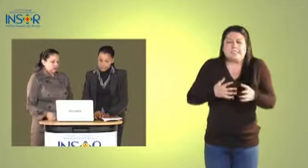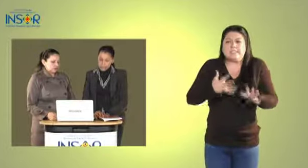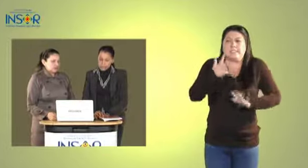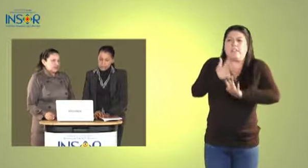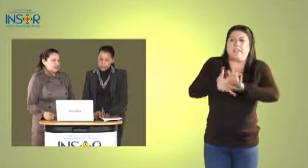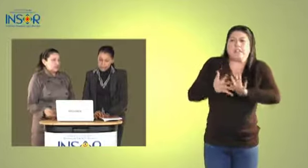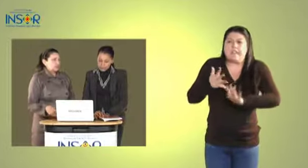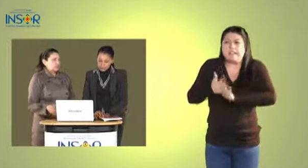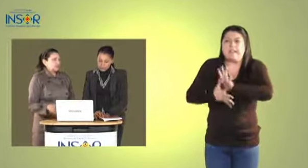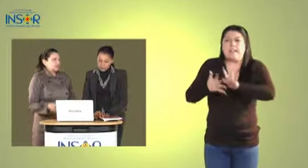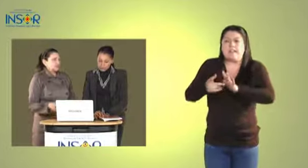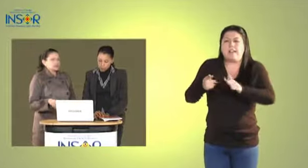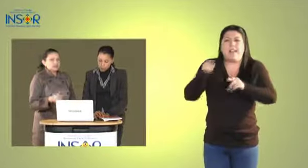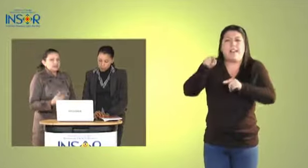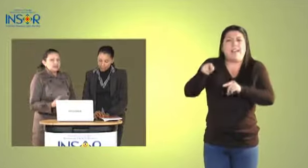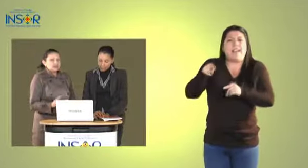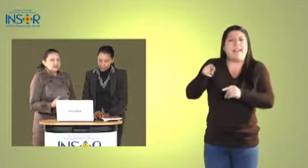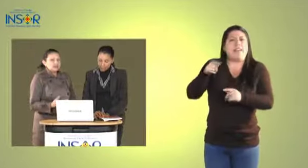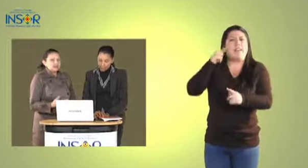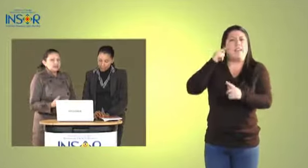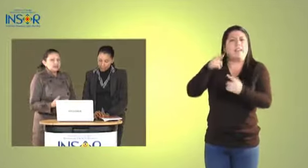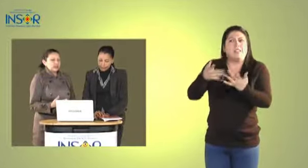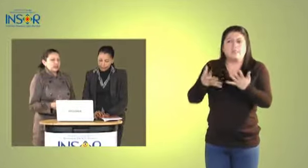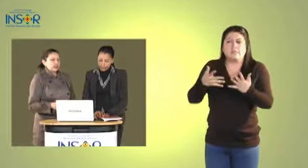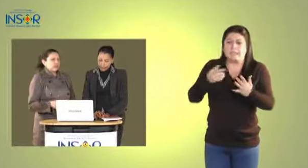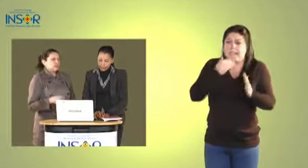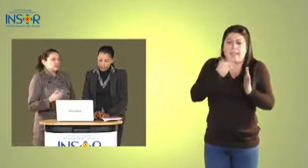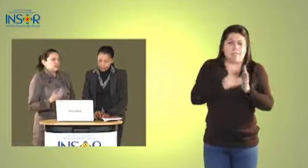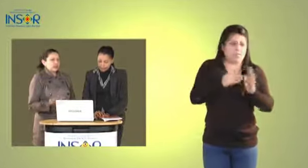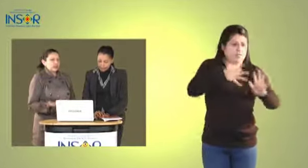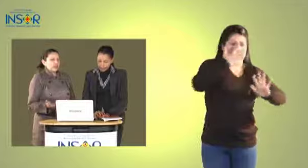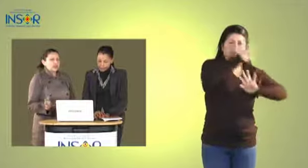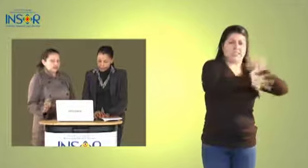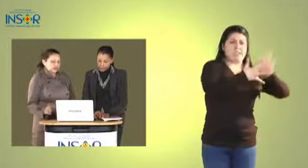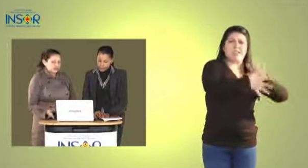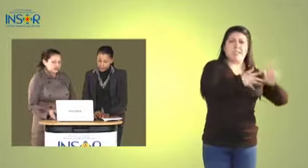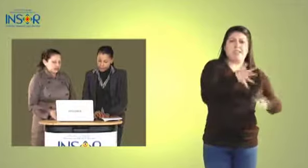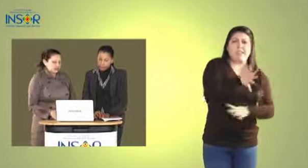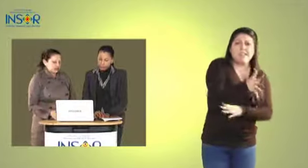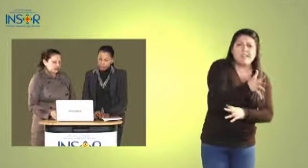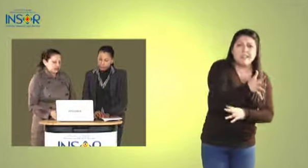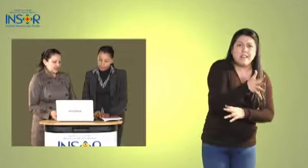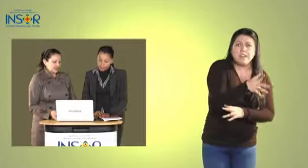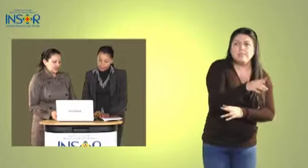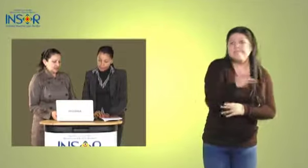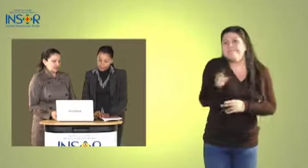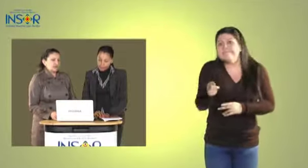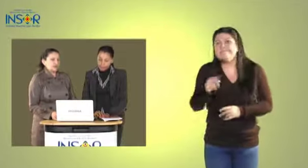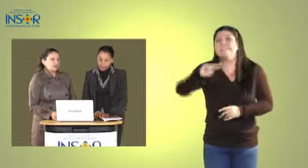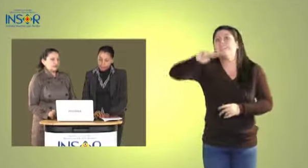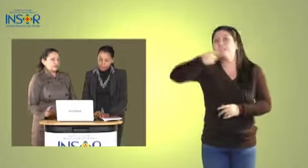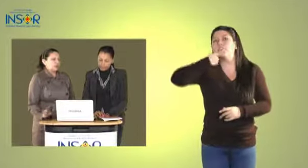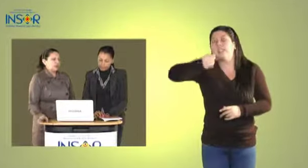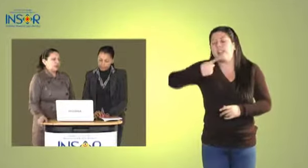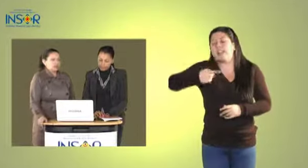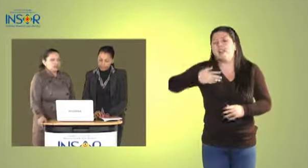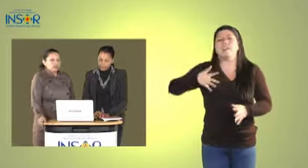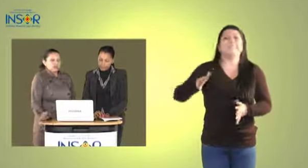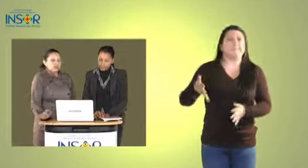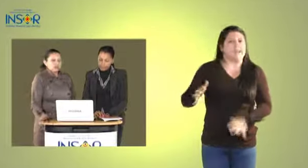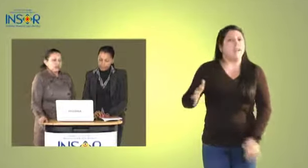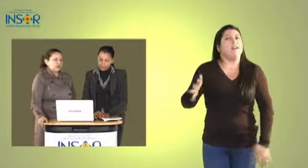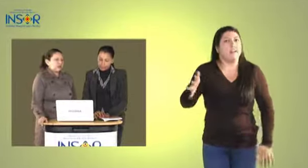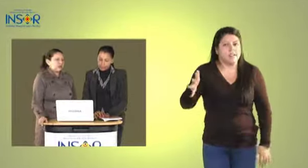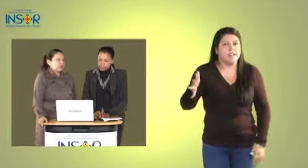y entonces eso hace que si esta primera lengua no está llegando bien, una segunda lengua pues esté llegando también de una